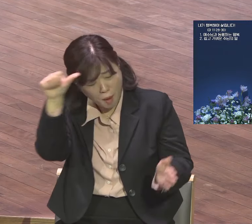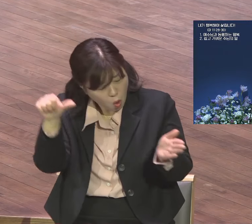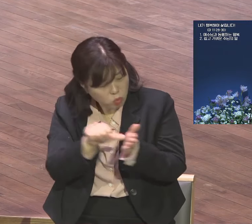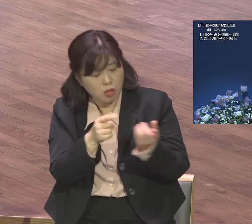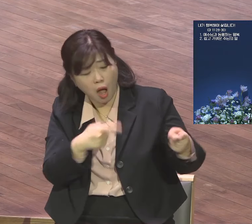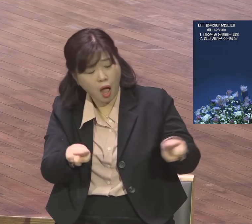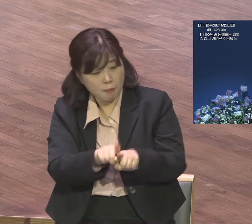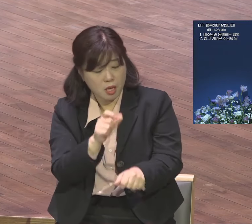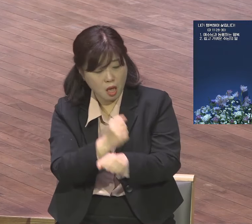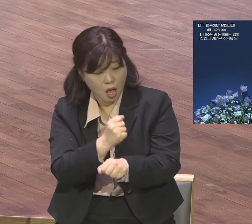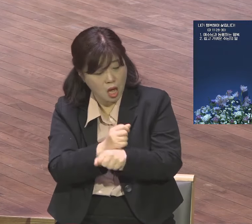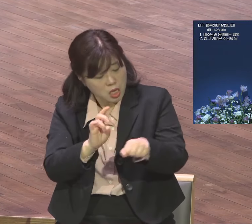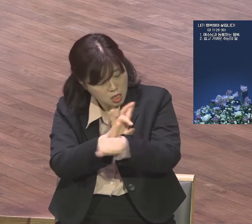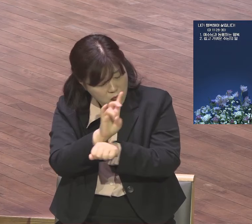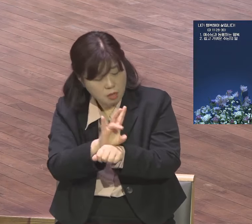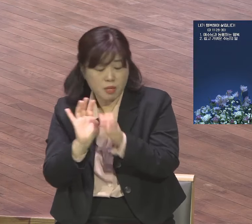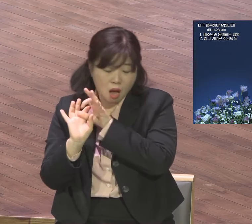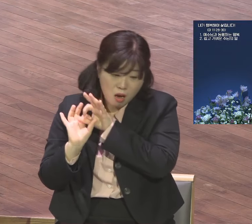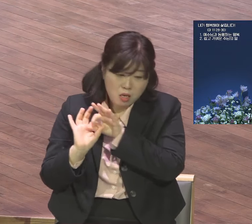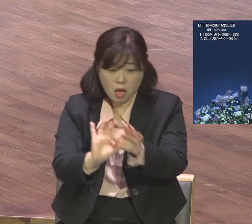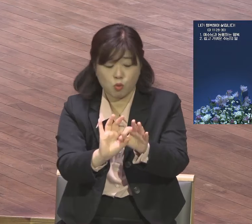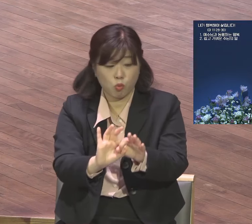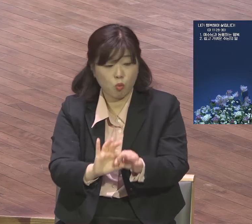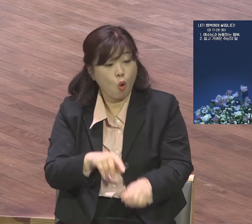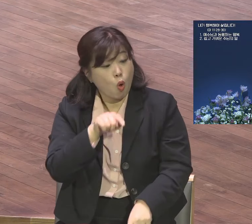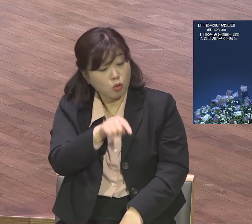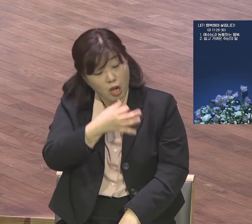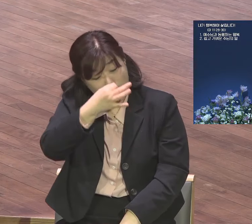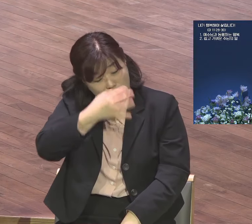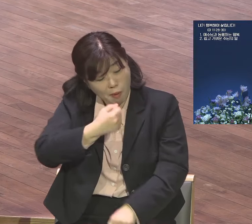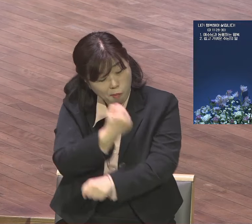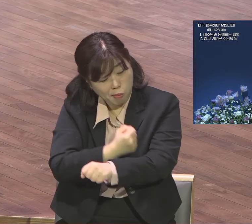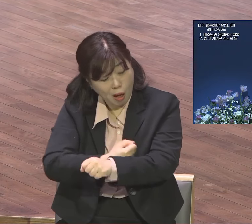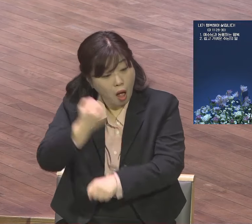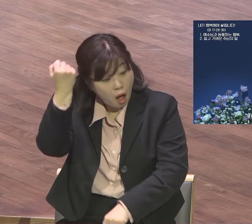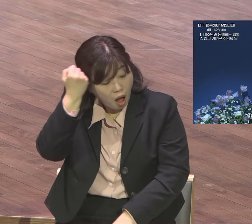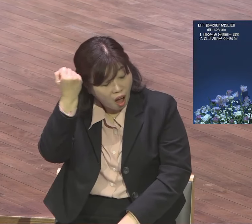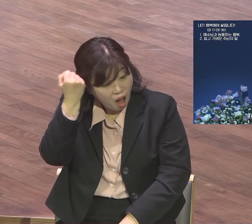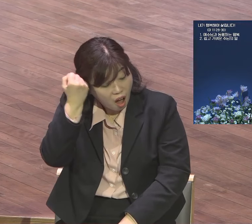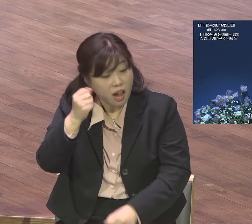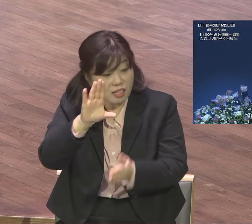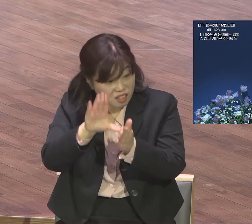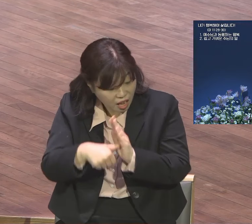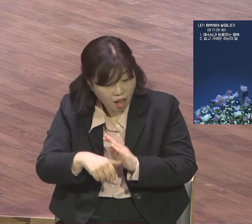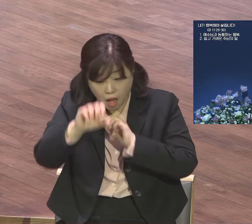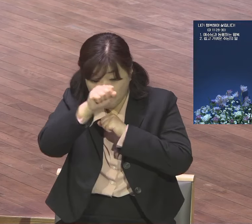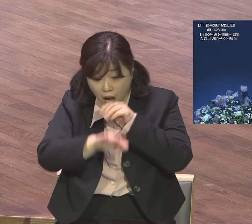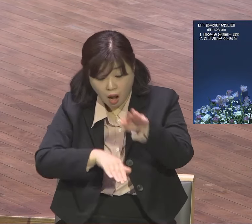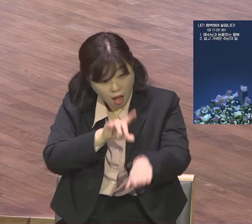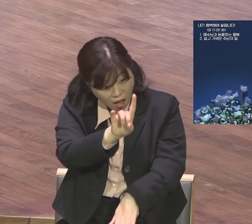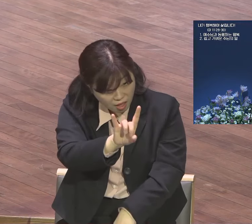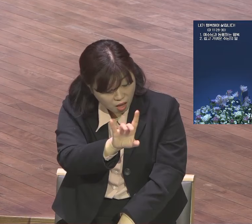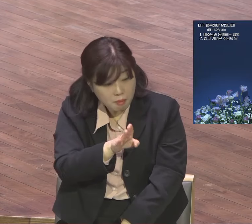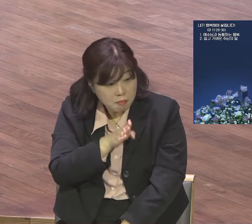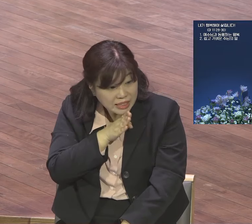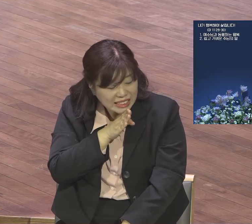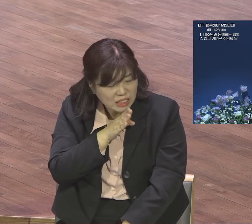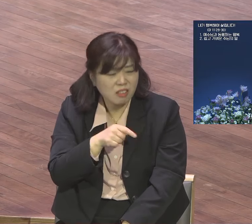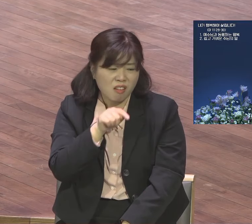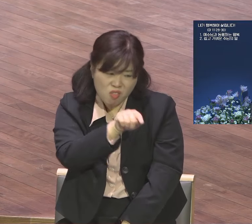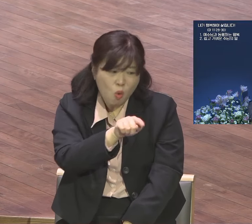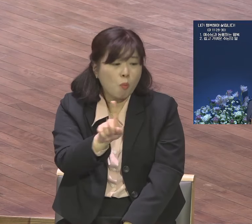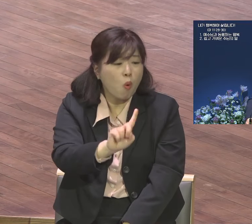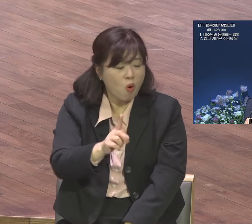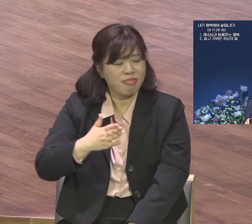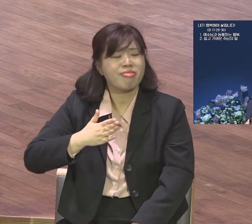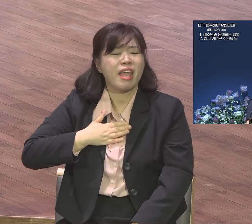없었다. 내 시련과 고난의 시절에 한 쌍의 발자국만 보이는 것은 내가 너를 업고 갔기